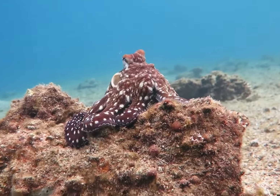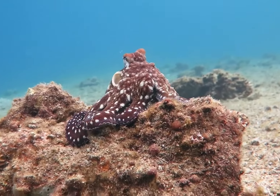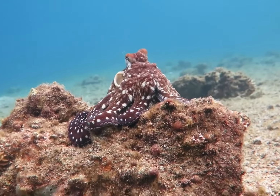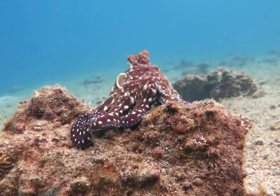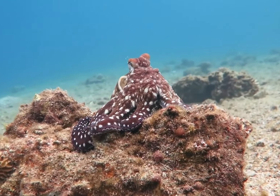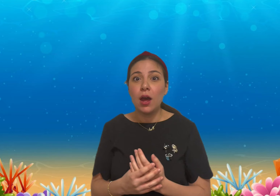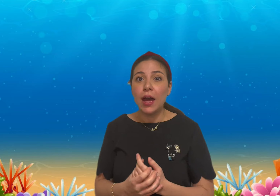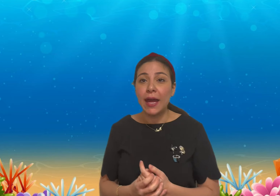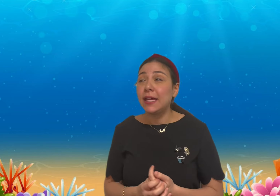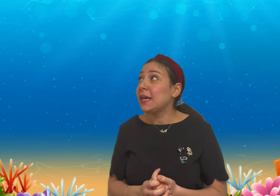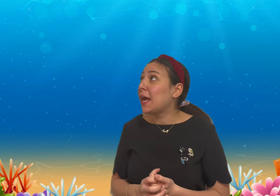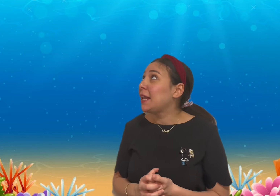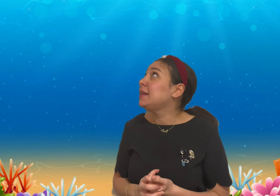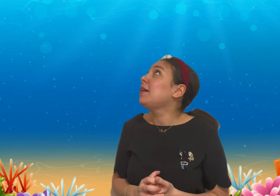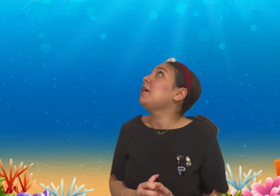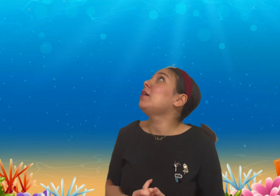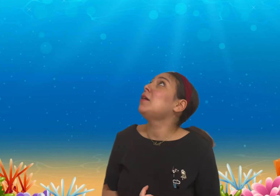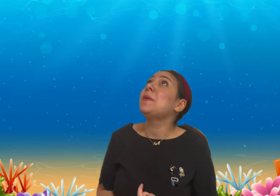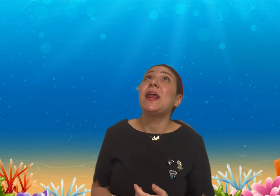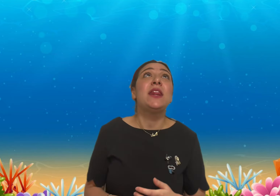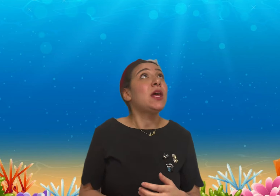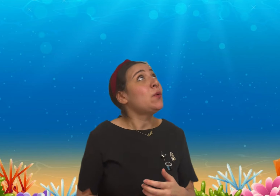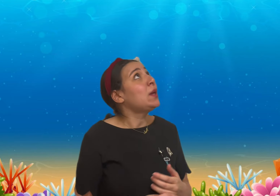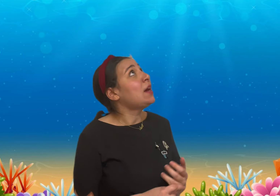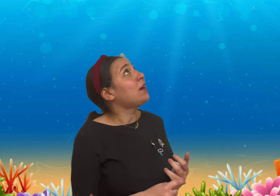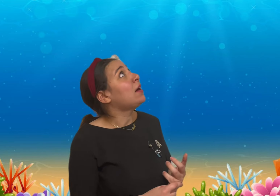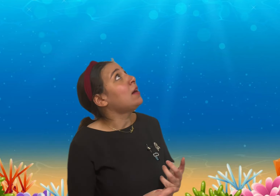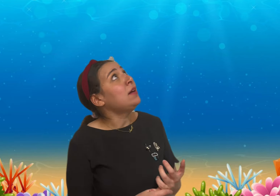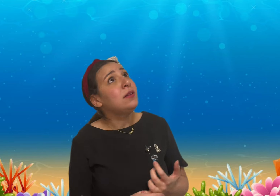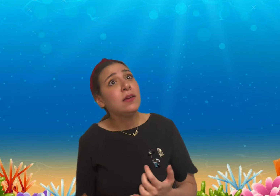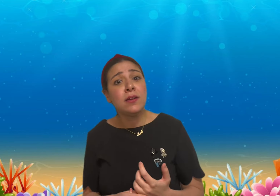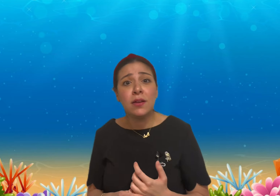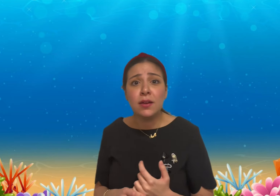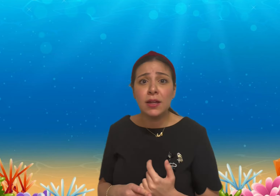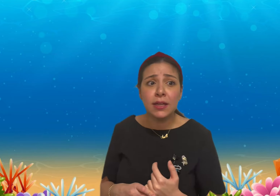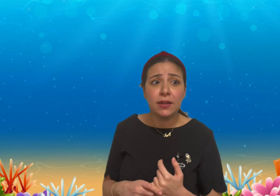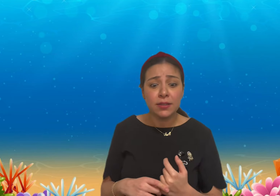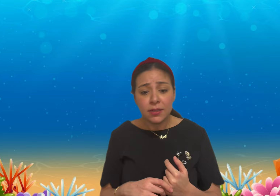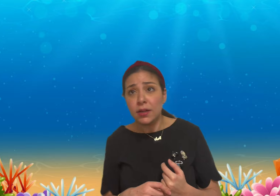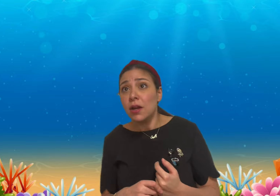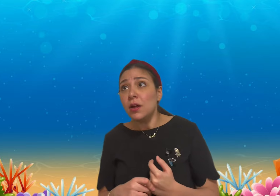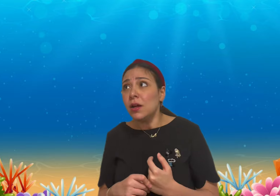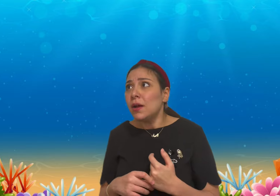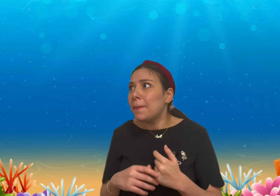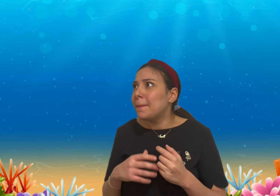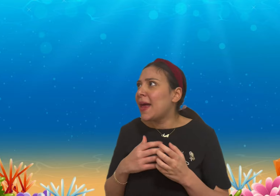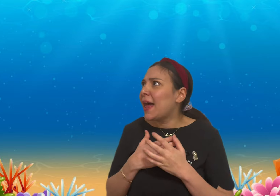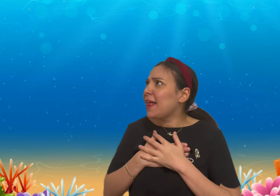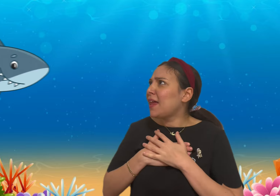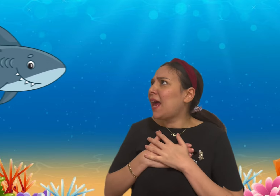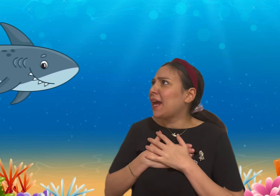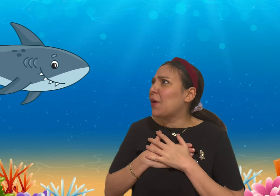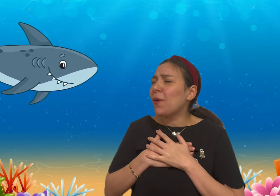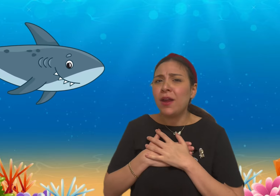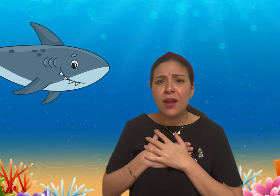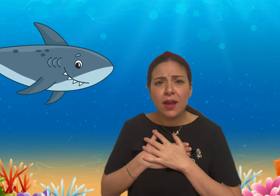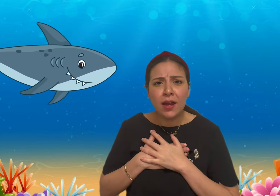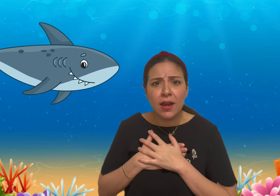هيا لنرى ماذا هناك أيضا؟ لنرى ما هذا الحيوان؟